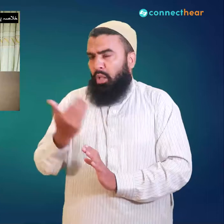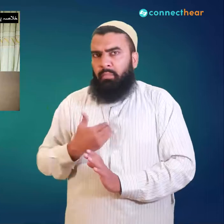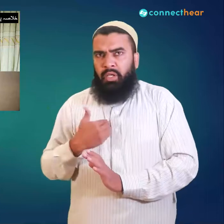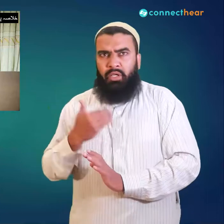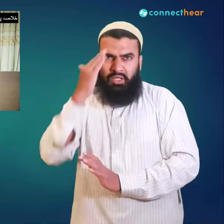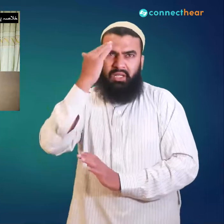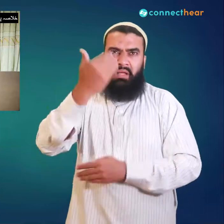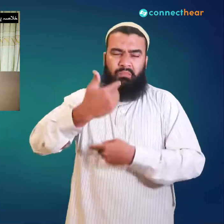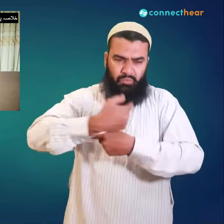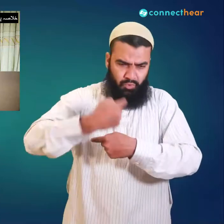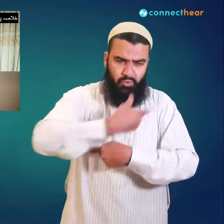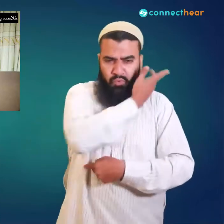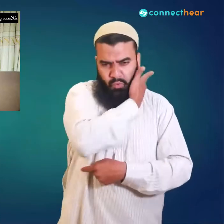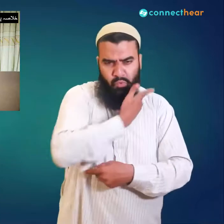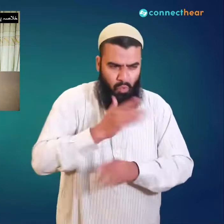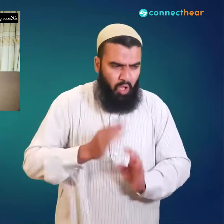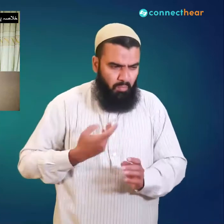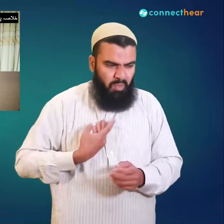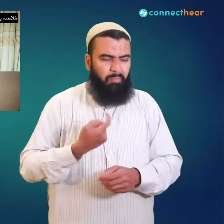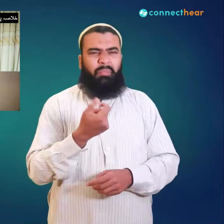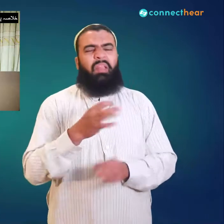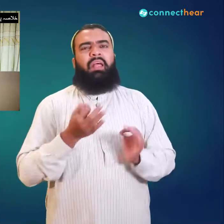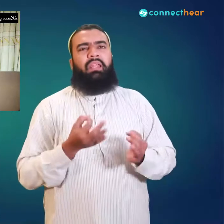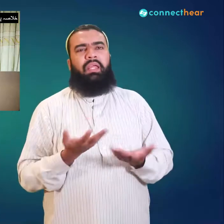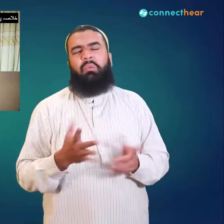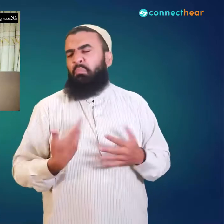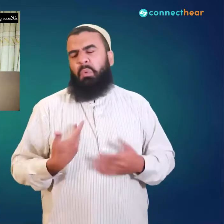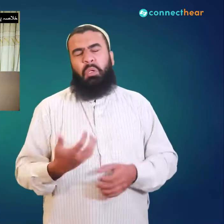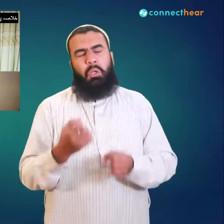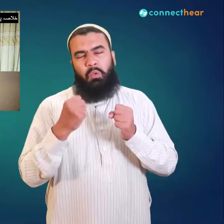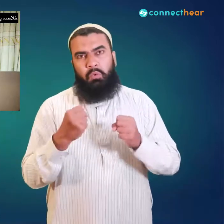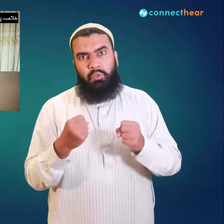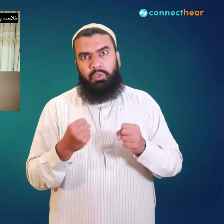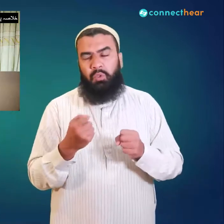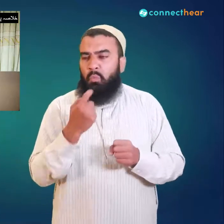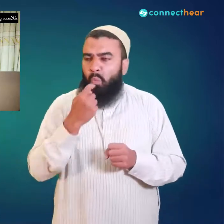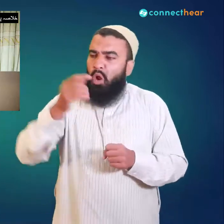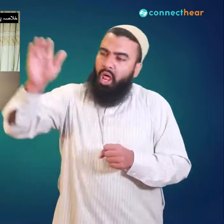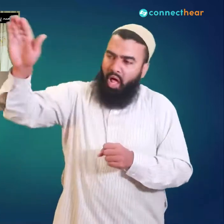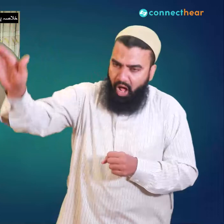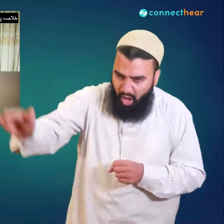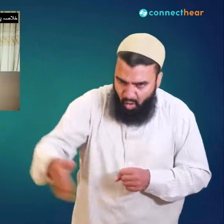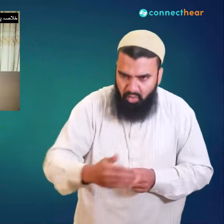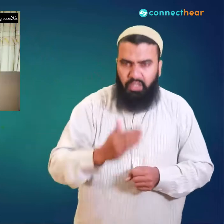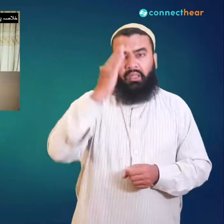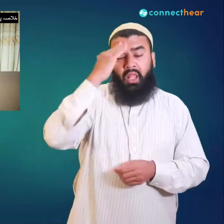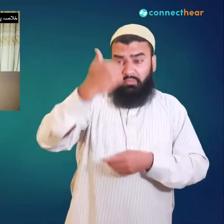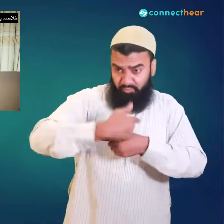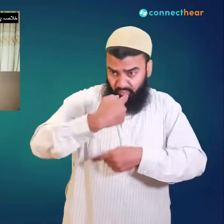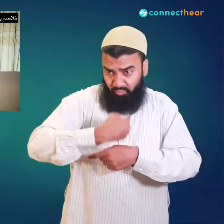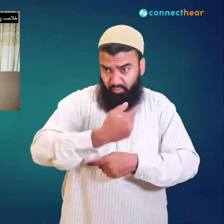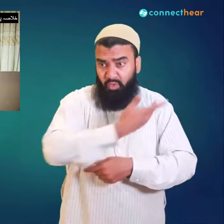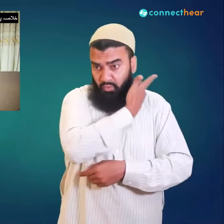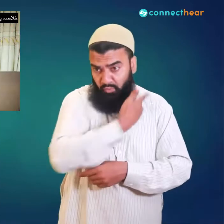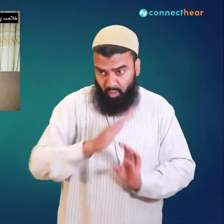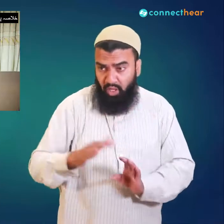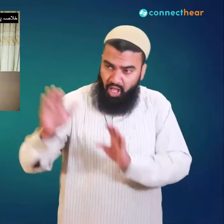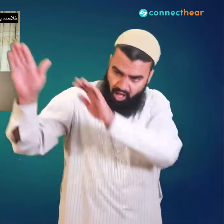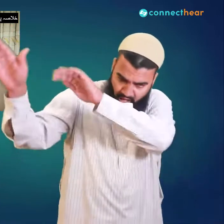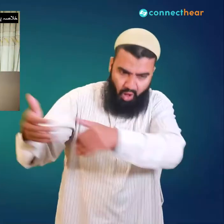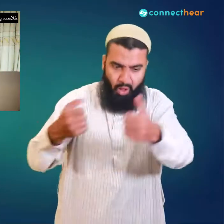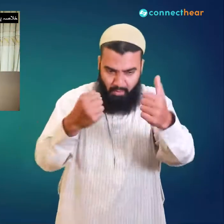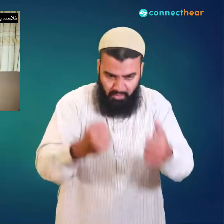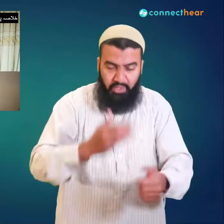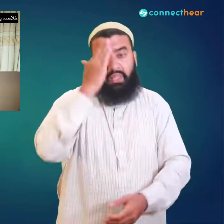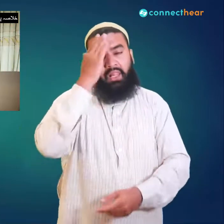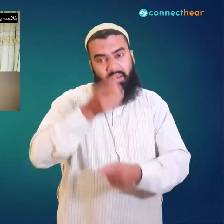دل میں نرم گوشہ ہے اور وہ اسلام کو سمجھنا اور اس کے قریب آنا چاہتا ہے، تو اس کی مدد زکوٰۃ کے مصارف سے